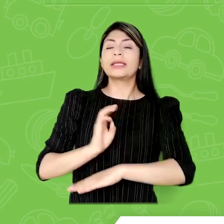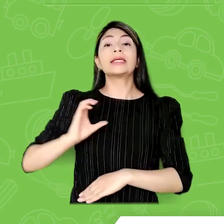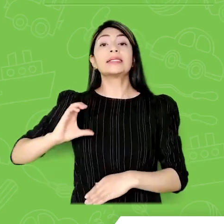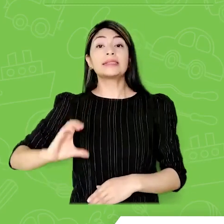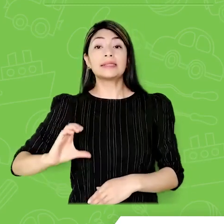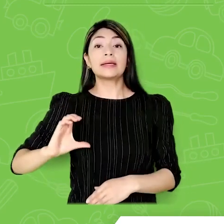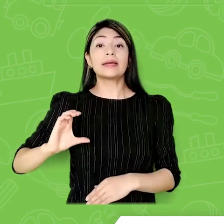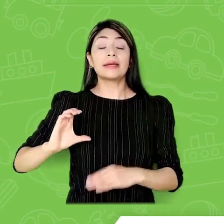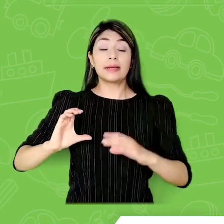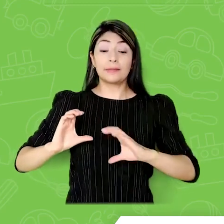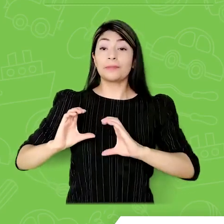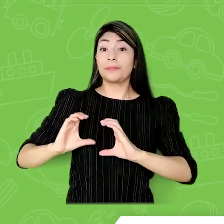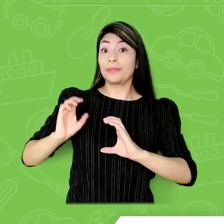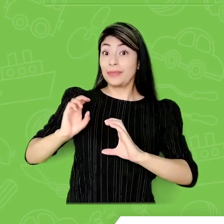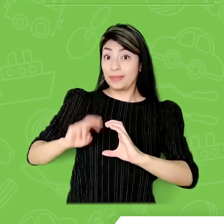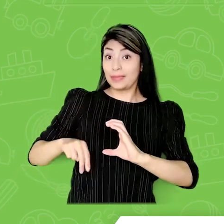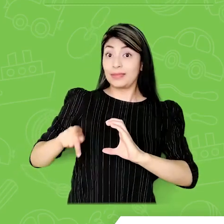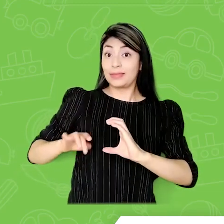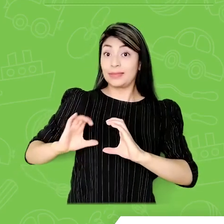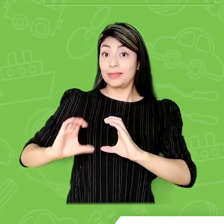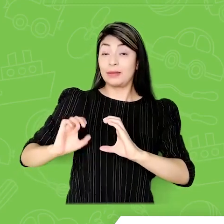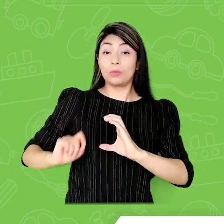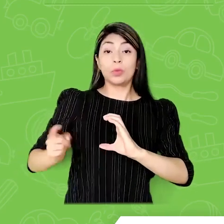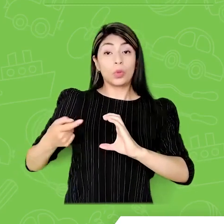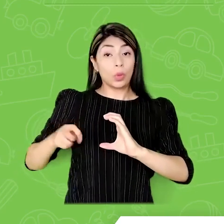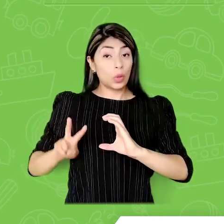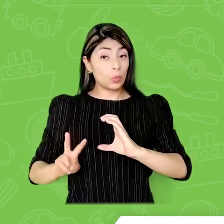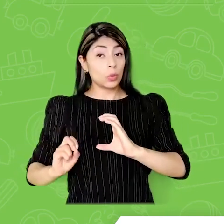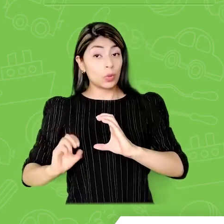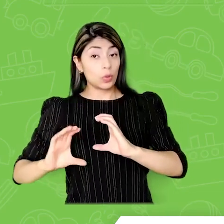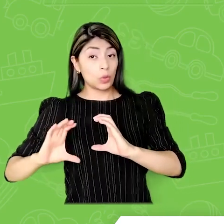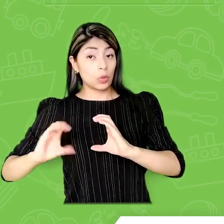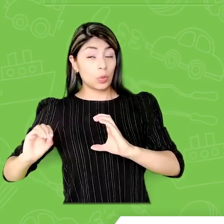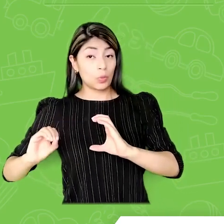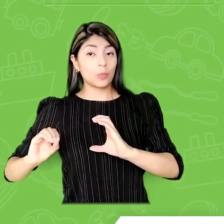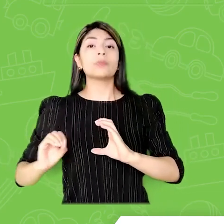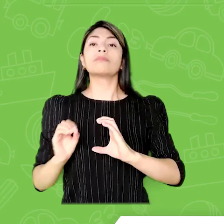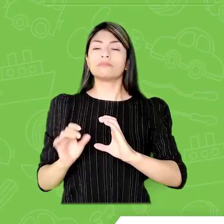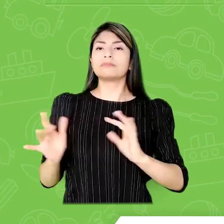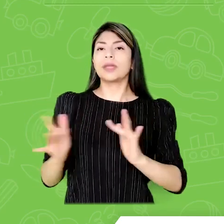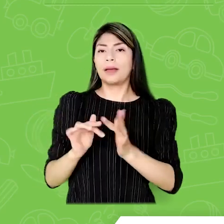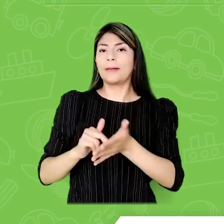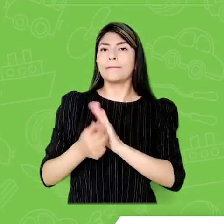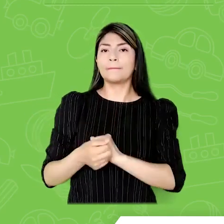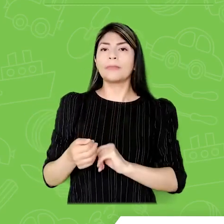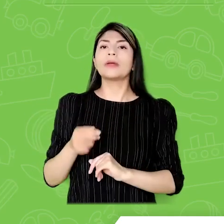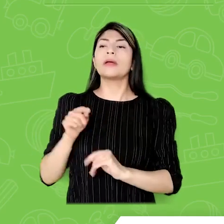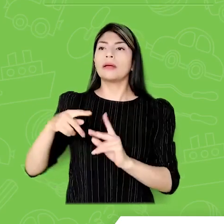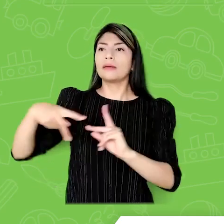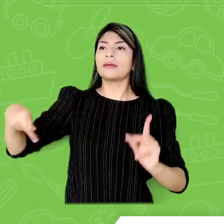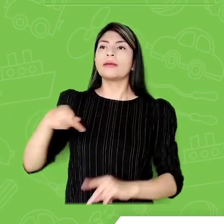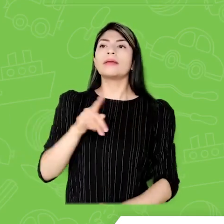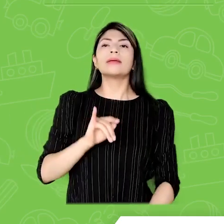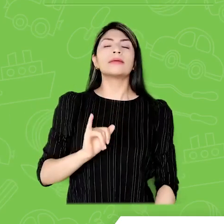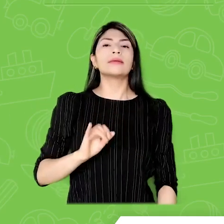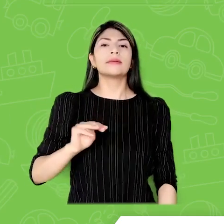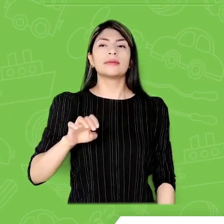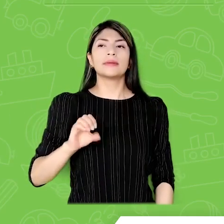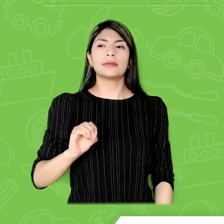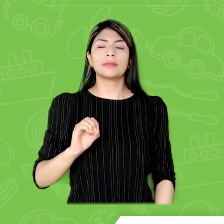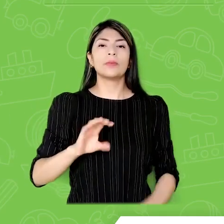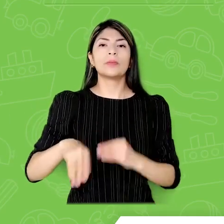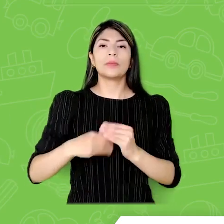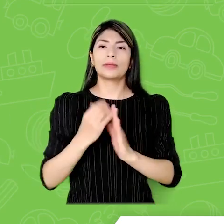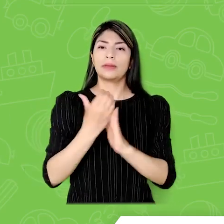www.cnsc.gov.co. Enlace SLMO. Capítulo 3. Divulgación de la convocatoria e inscripciones.